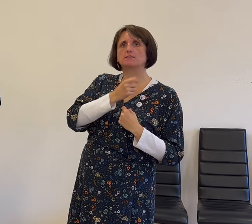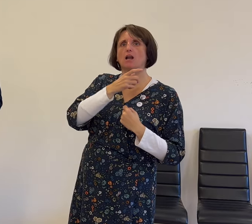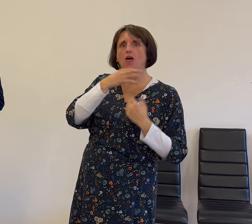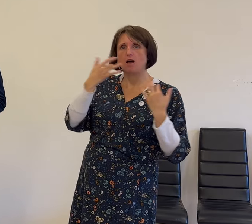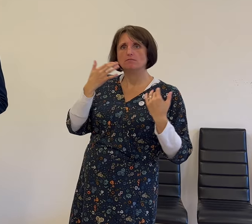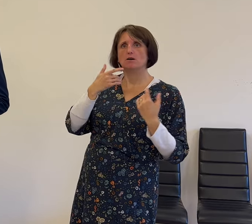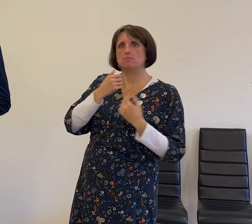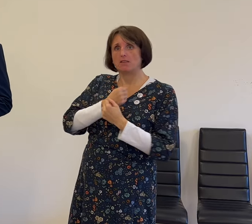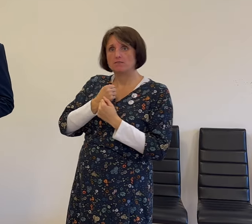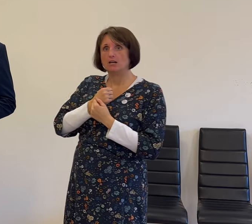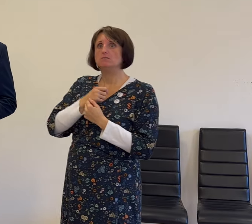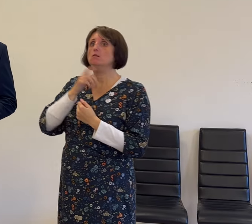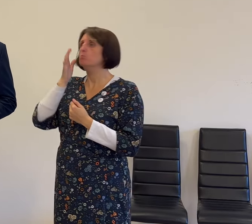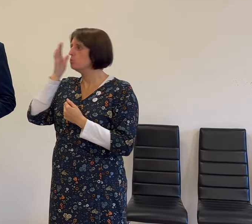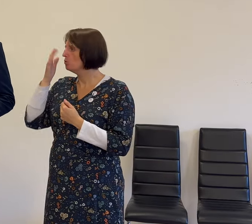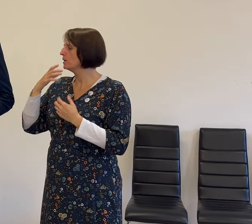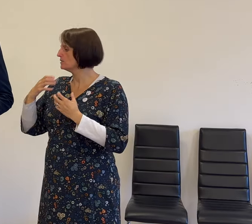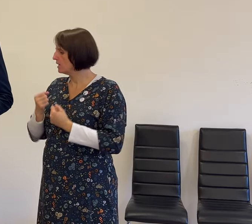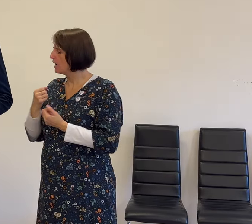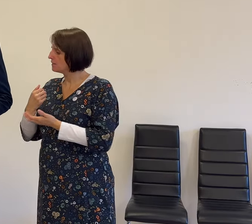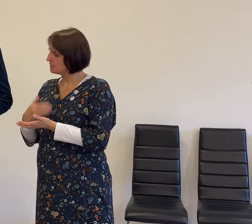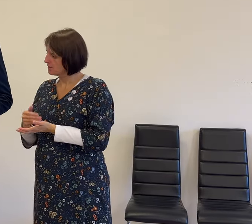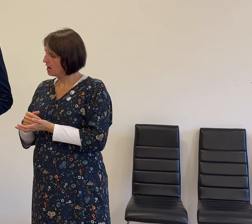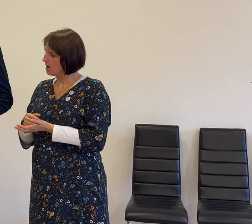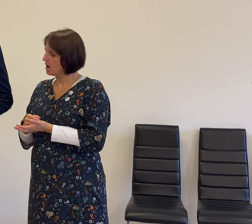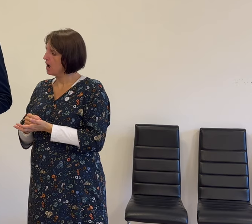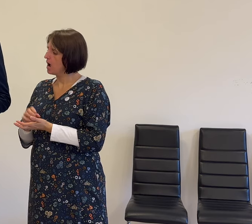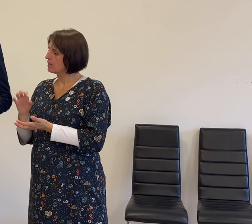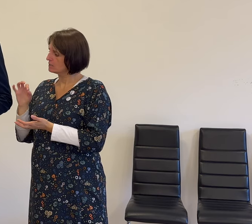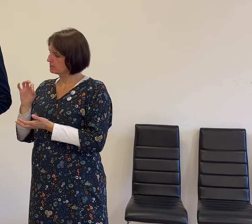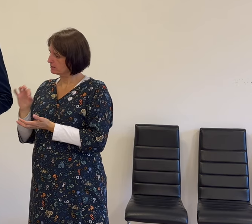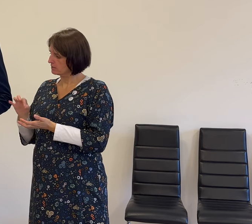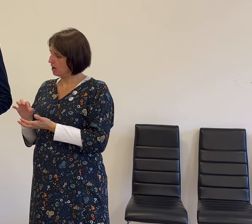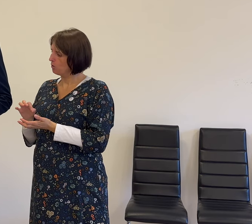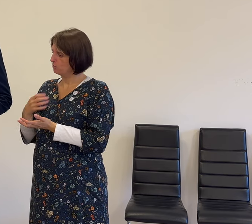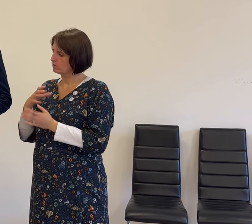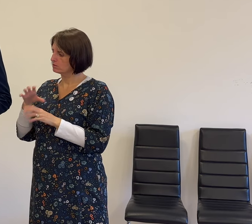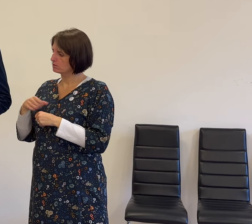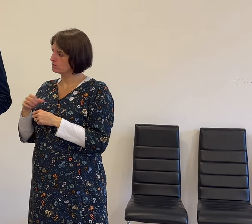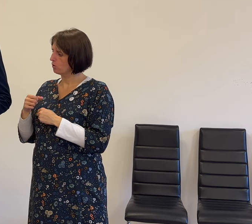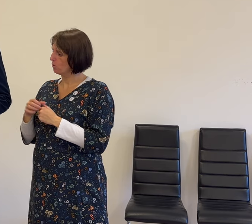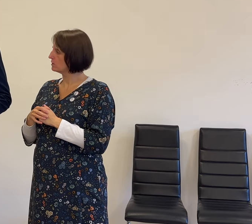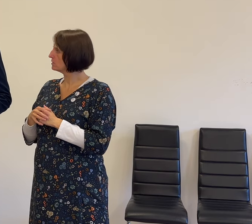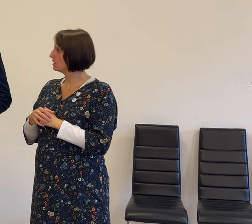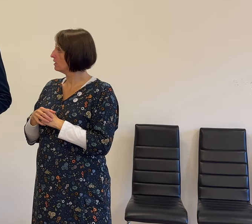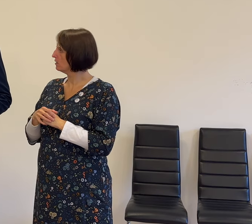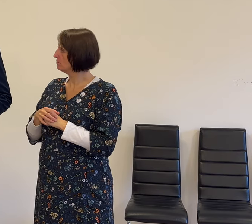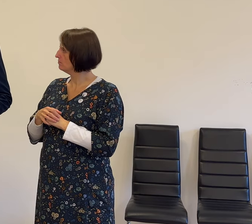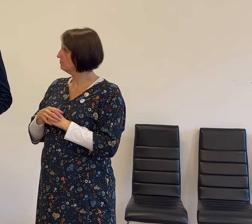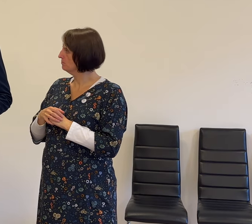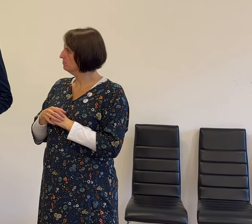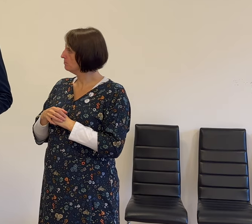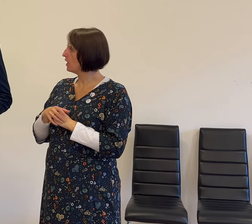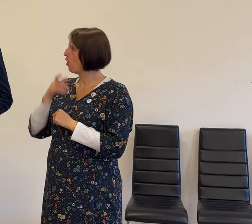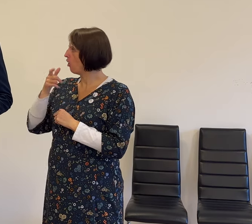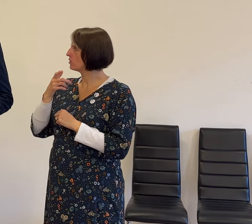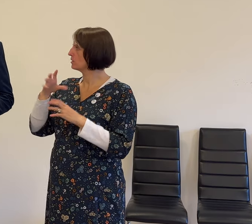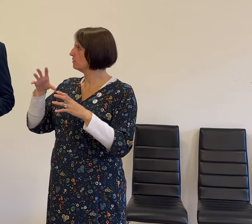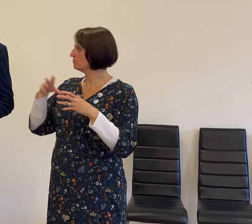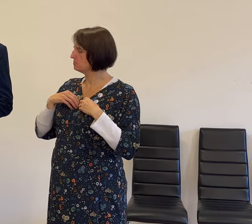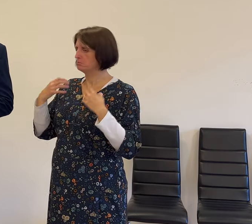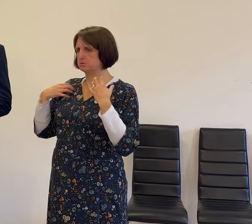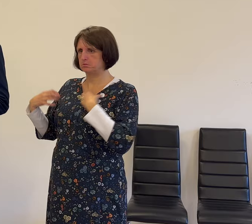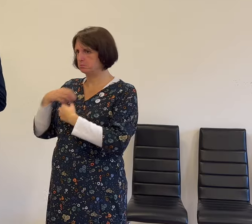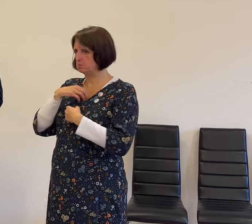může použít podobným způsobem. Saul mu nabídne brnění, které není v tom zvyklý. No a David